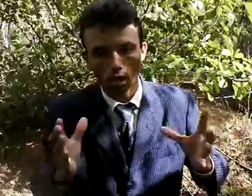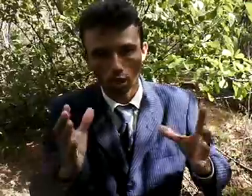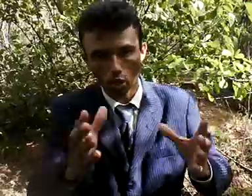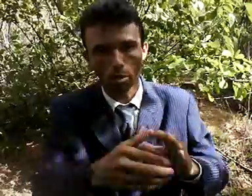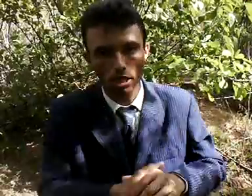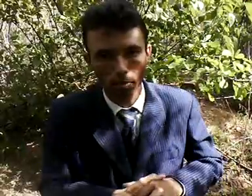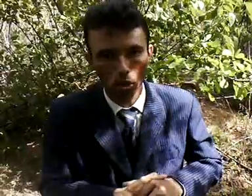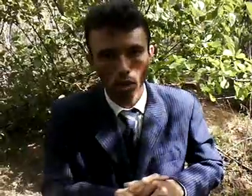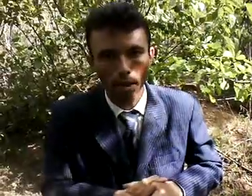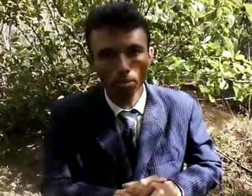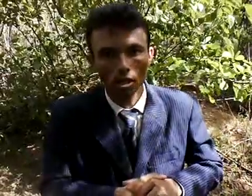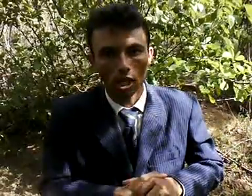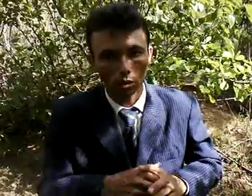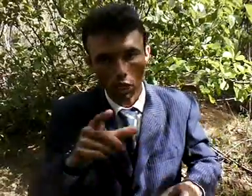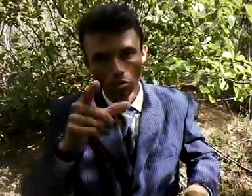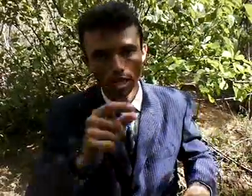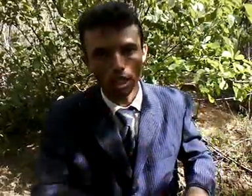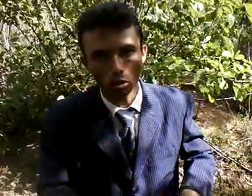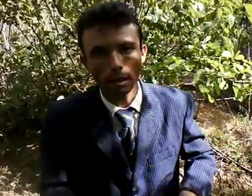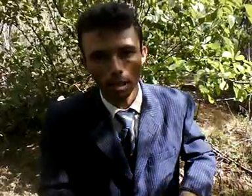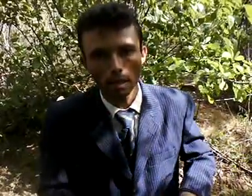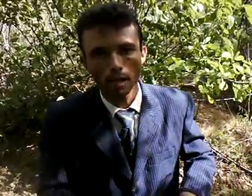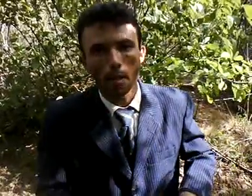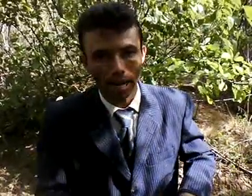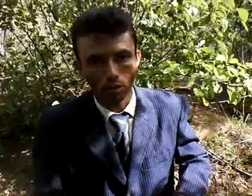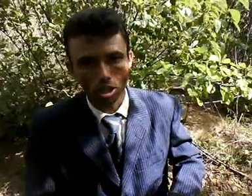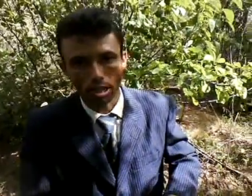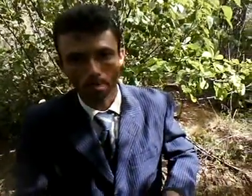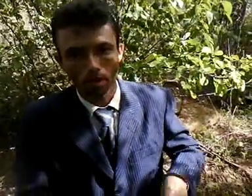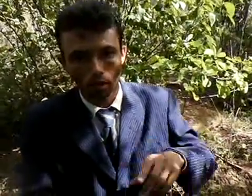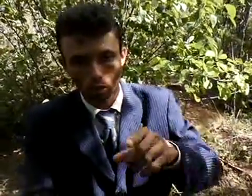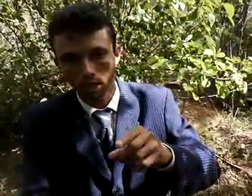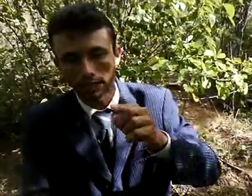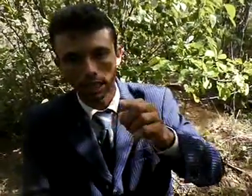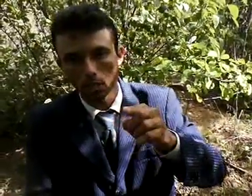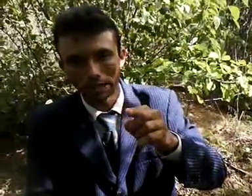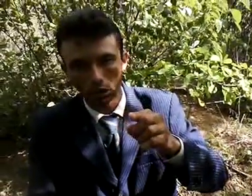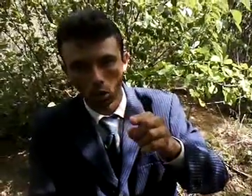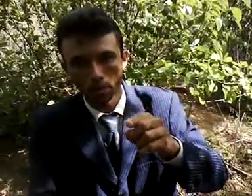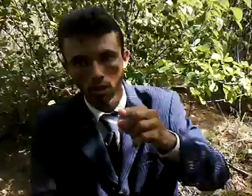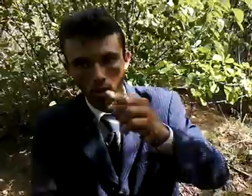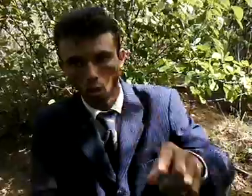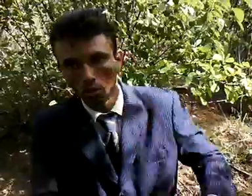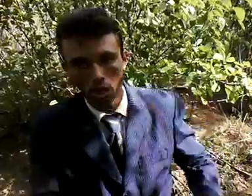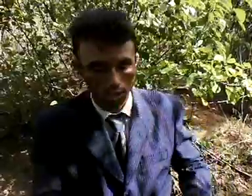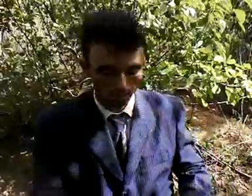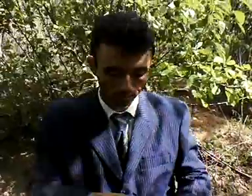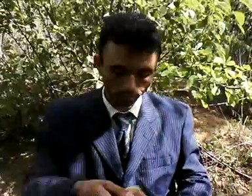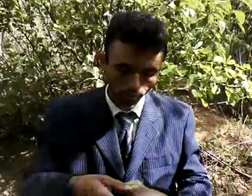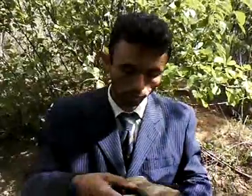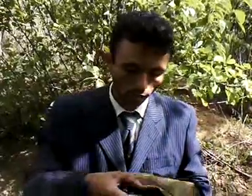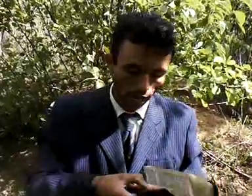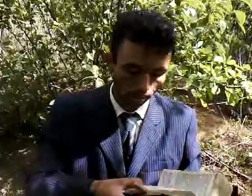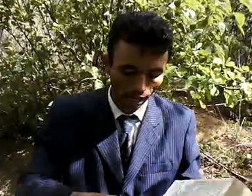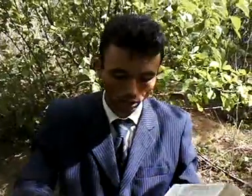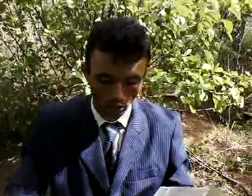Que Deus possa te abençoar. E eu deixo um versículo da Bíblia para você. Você, telespectador, como diz a palavra de